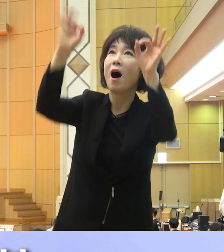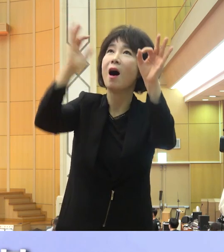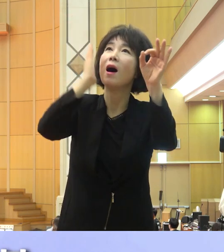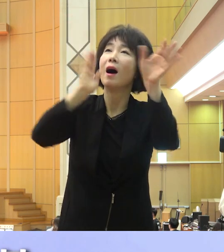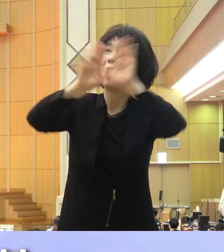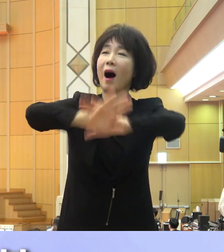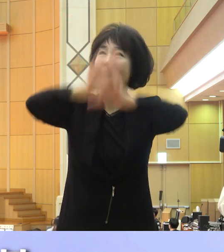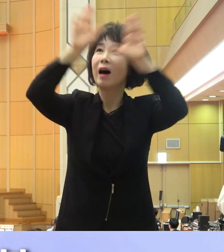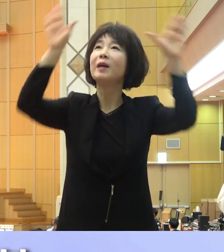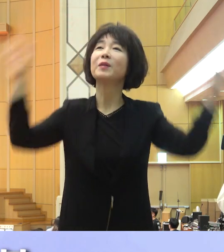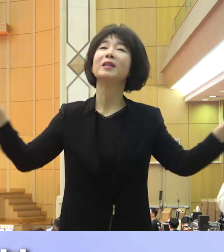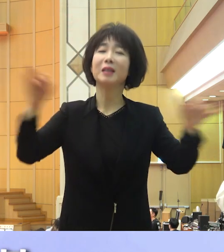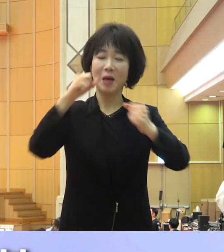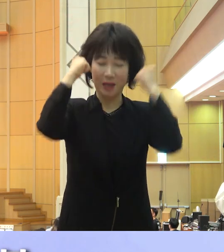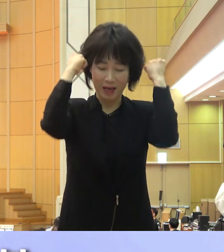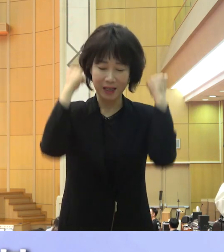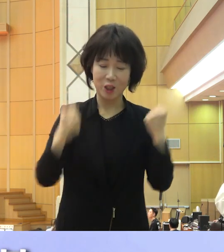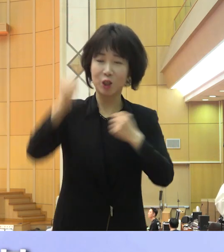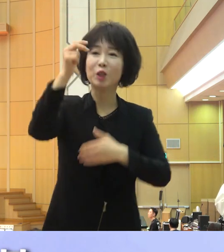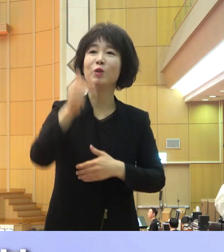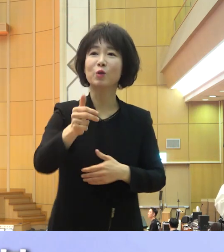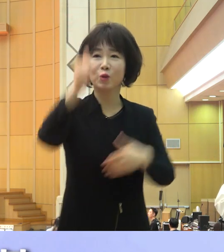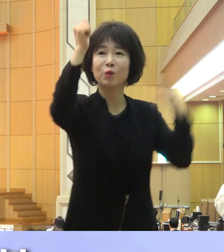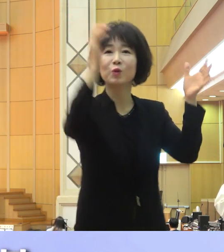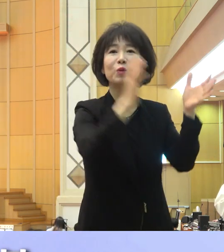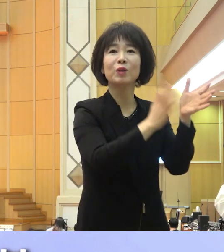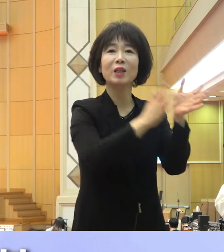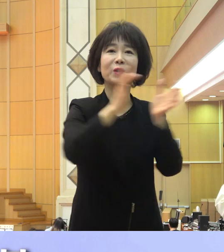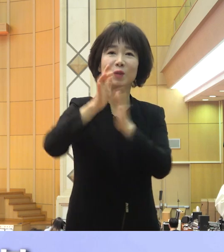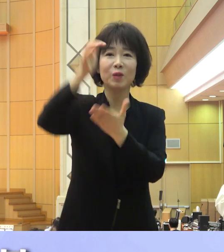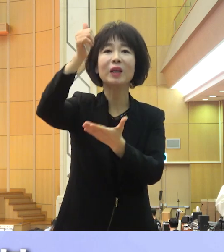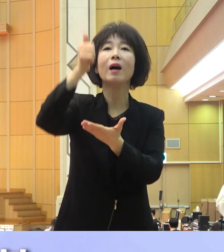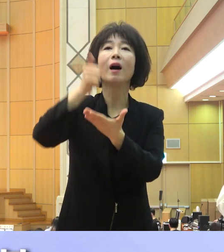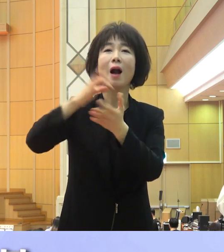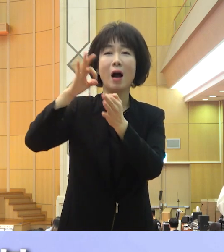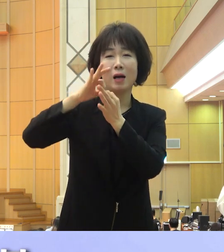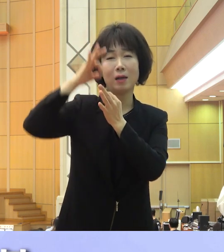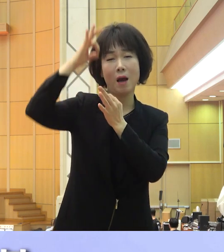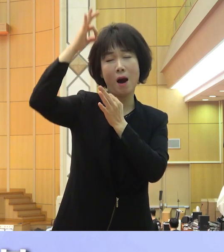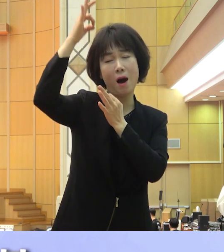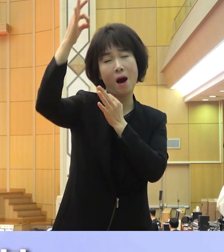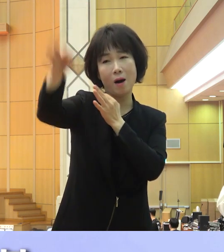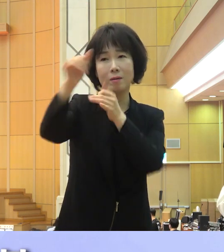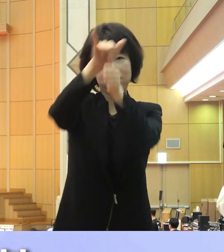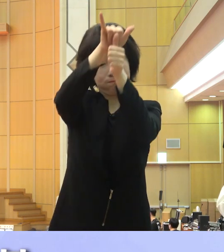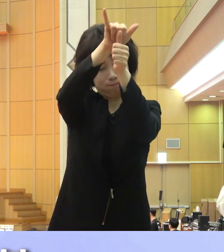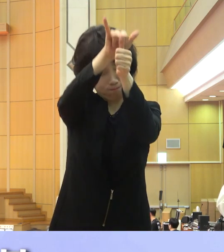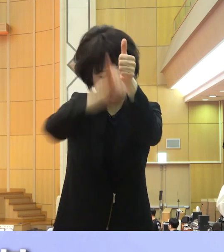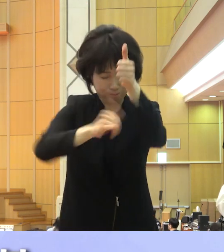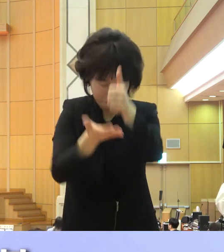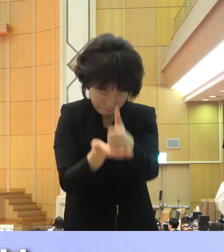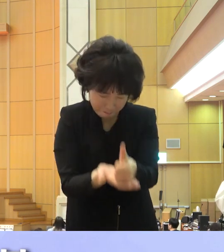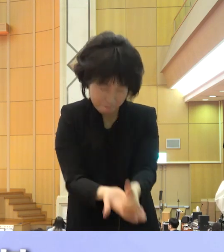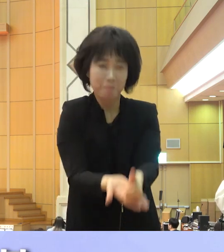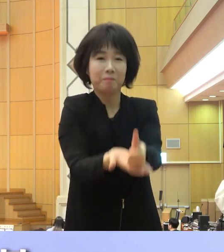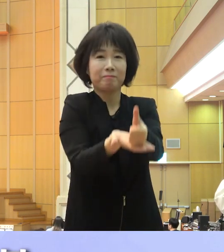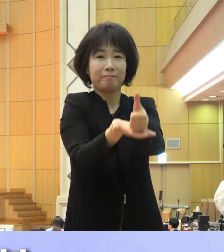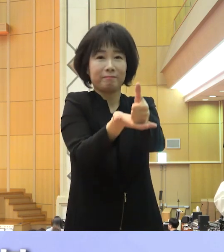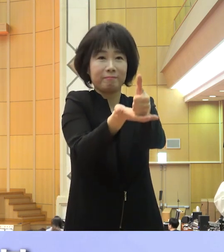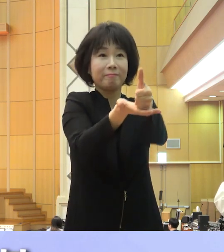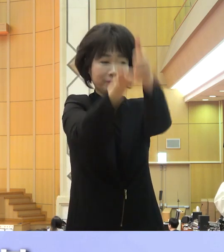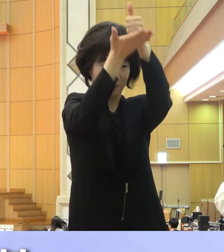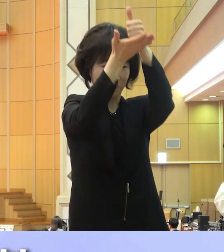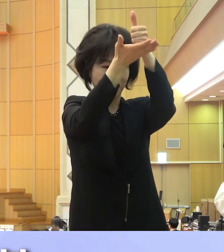보겠네. 하늘에 계신 주 예수를 영원히